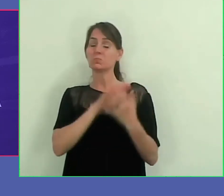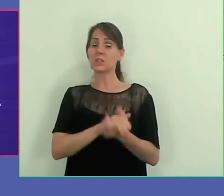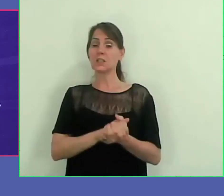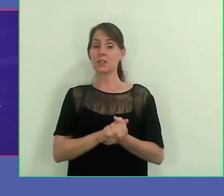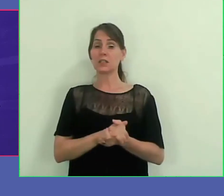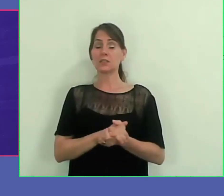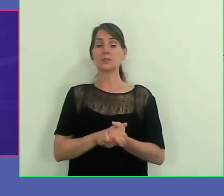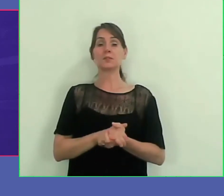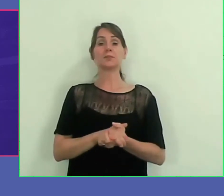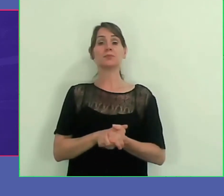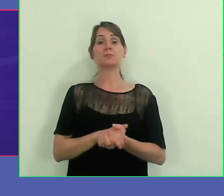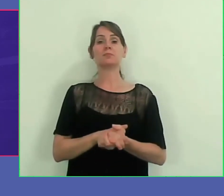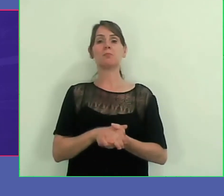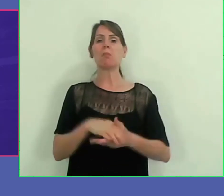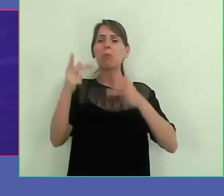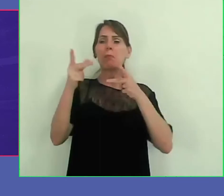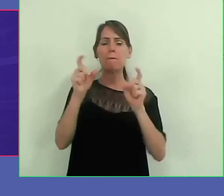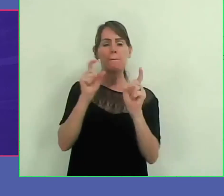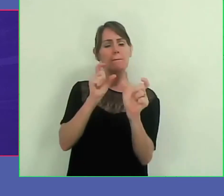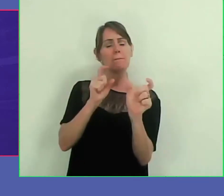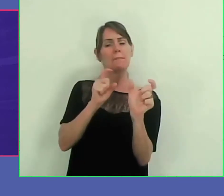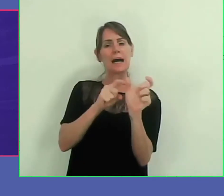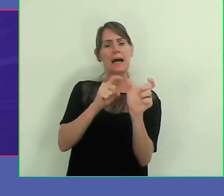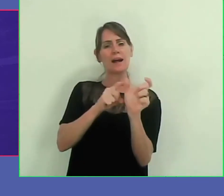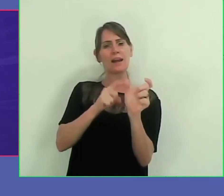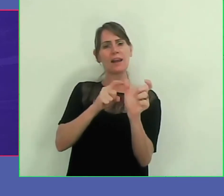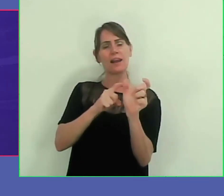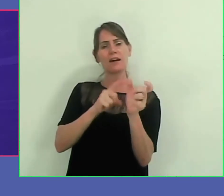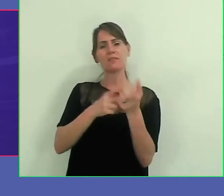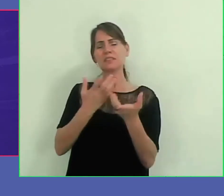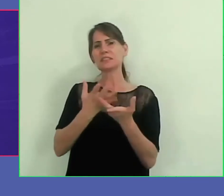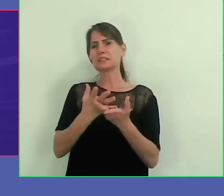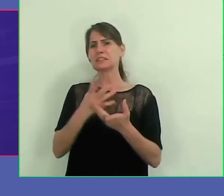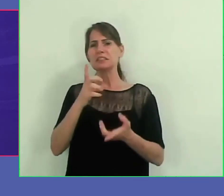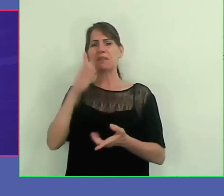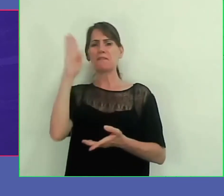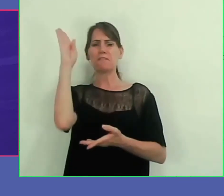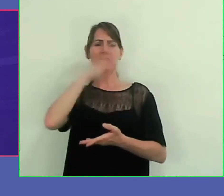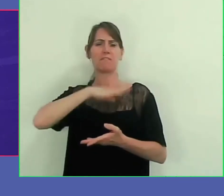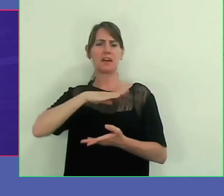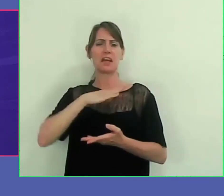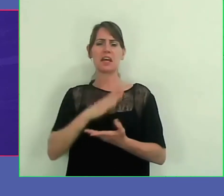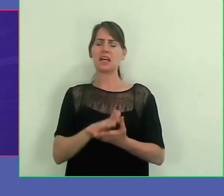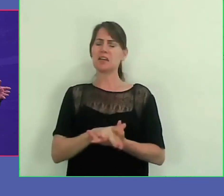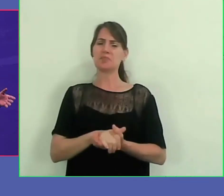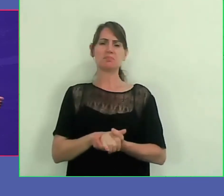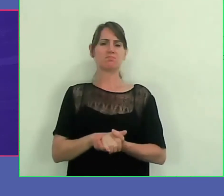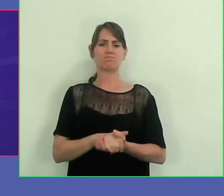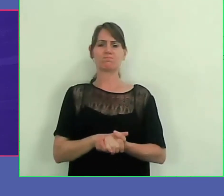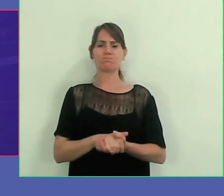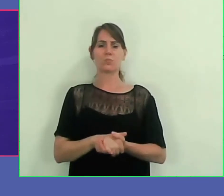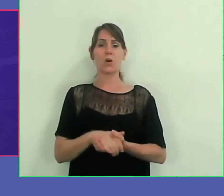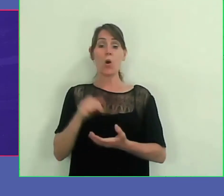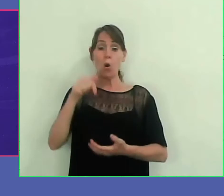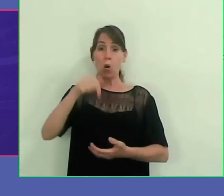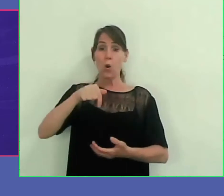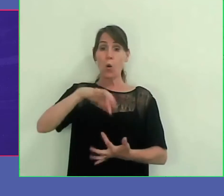mais? Palavras indecentes do falar. Irmãos, infelizmente o nosso mundo hoje,